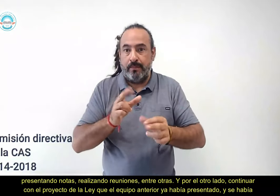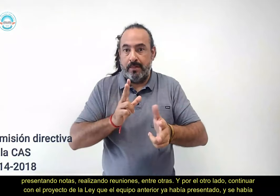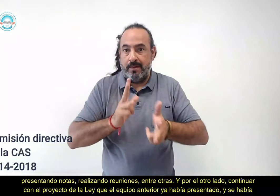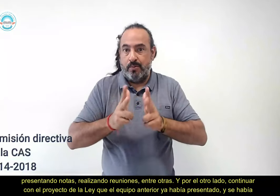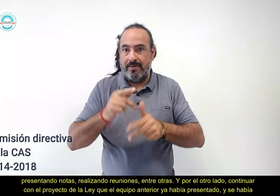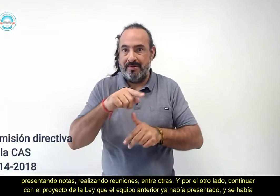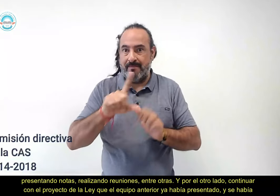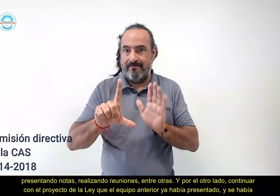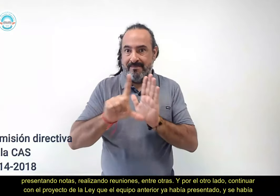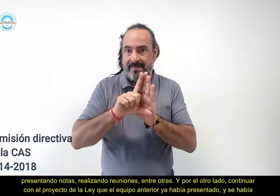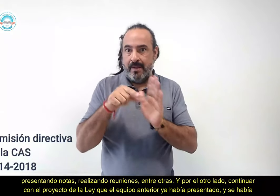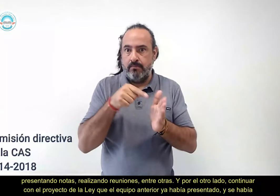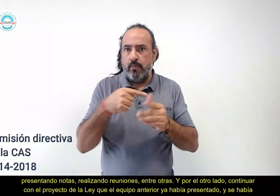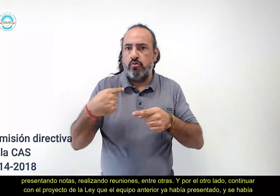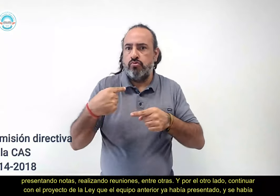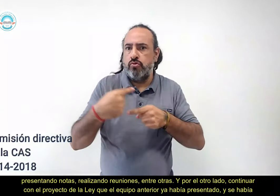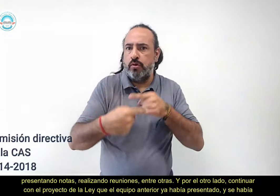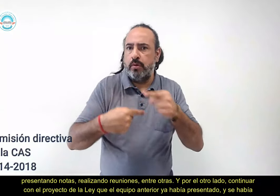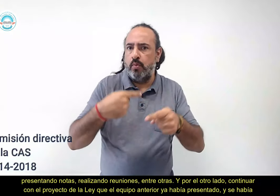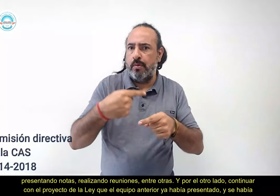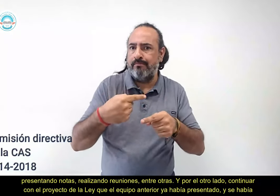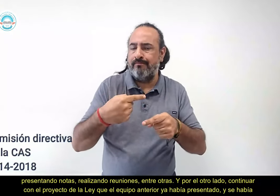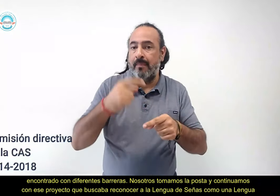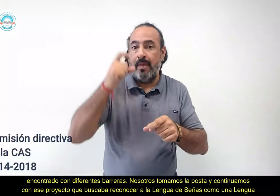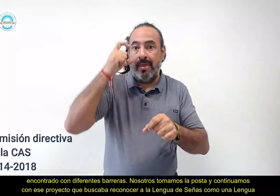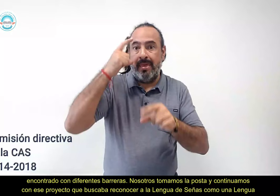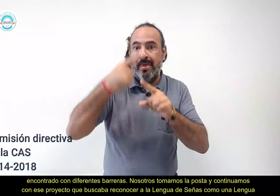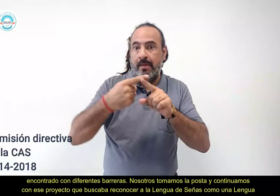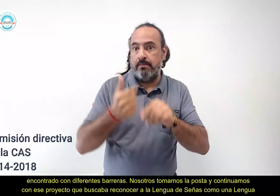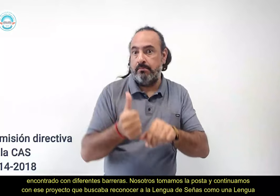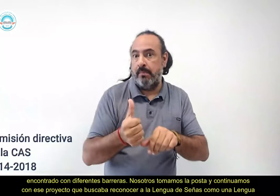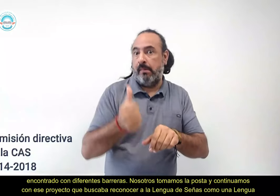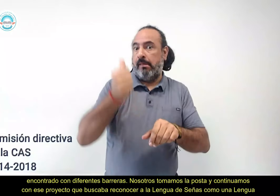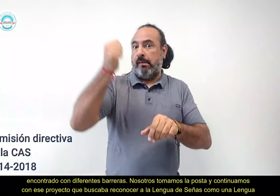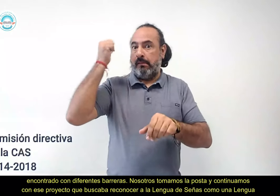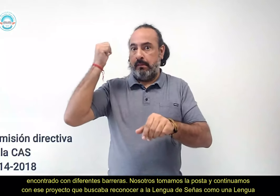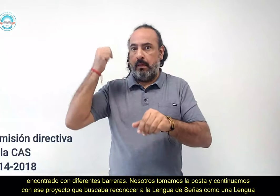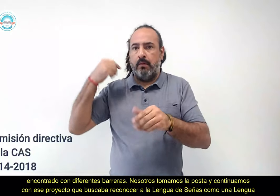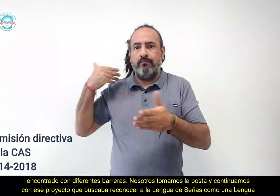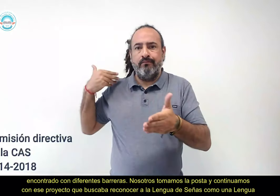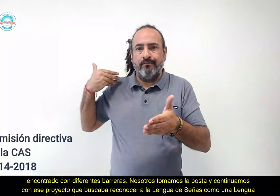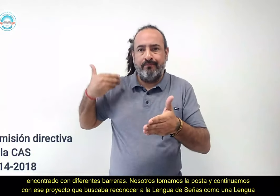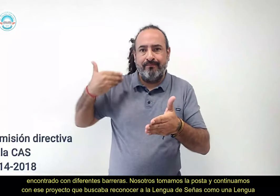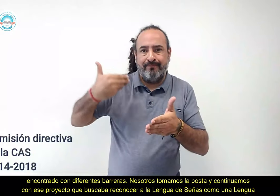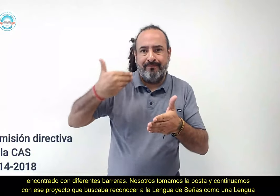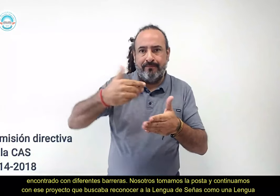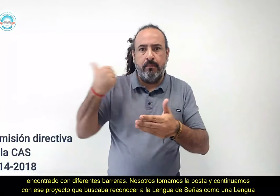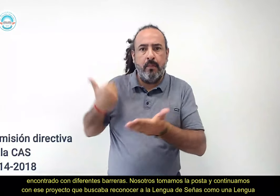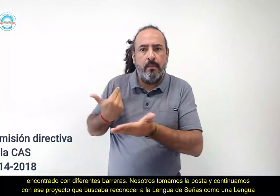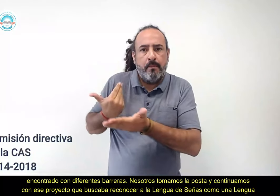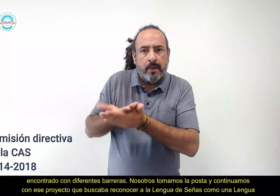de la ley que el equipo anterior ya había presentado y se había encontrado con diferentes barreras.